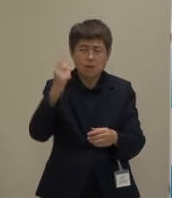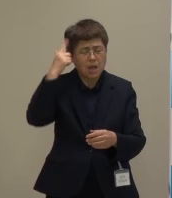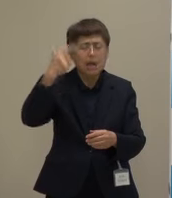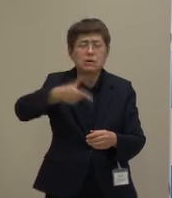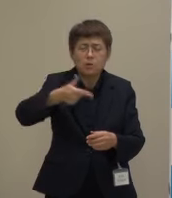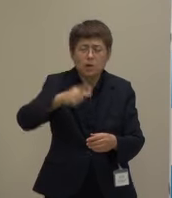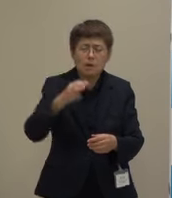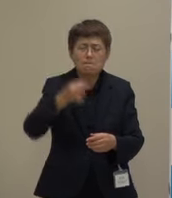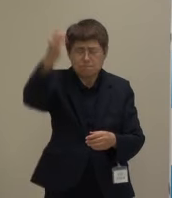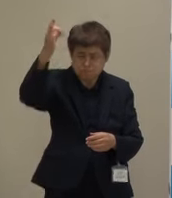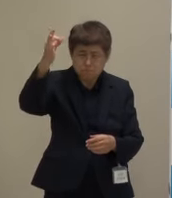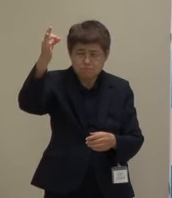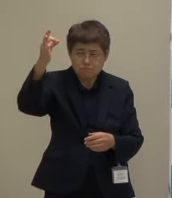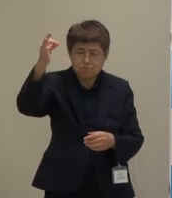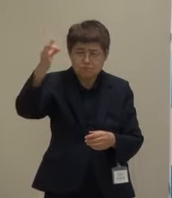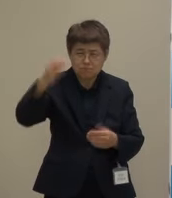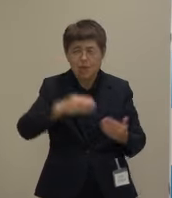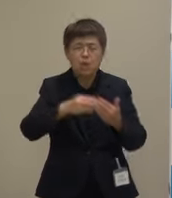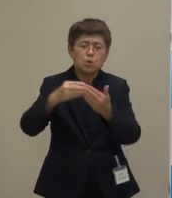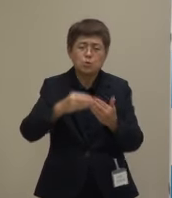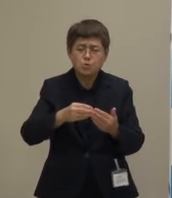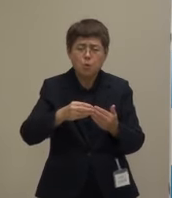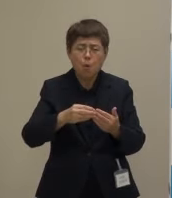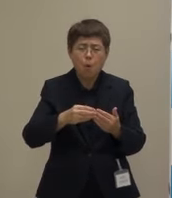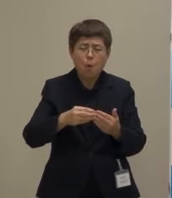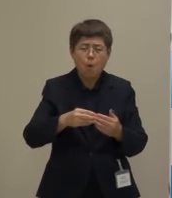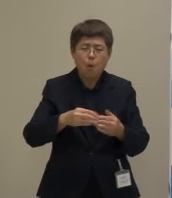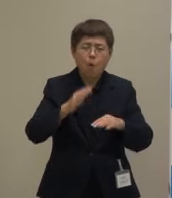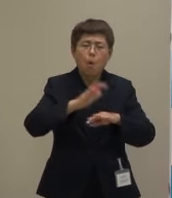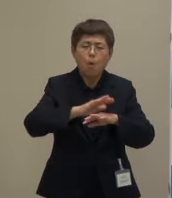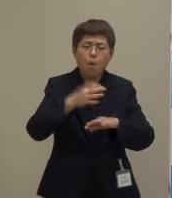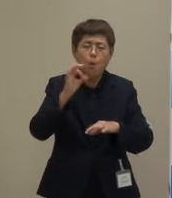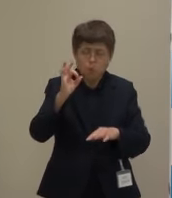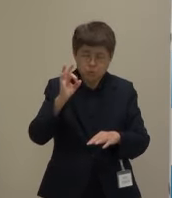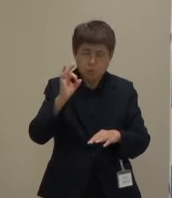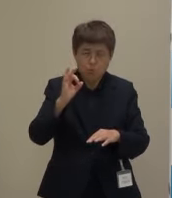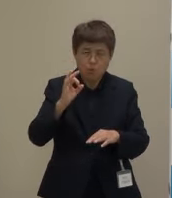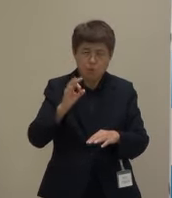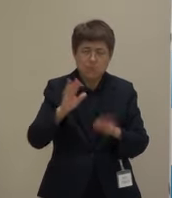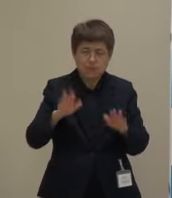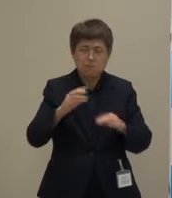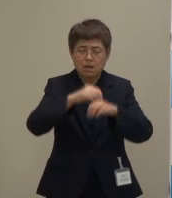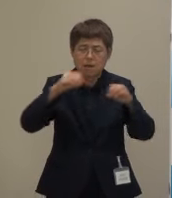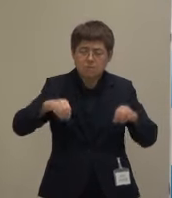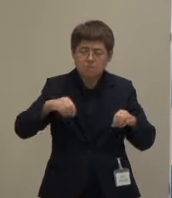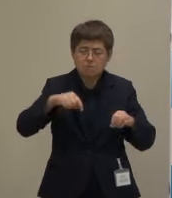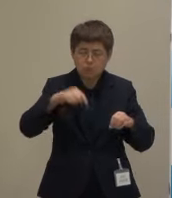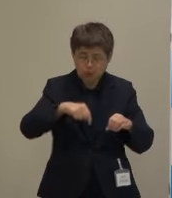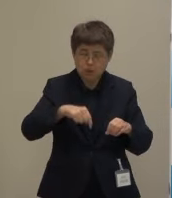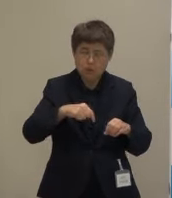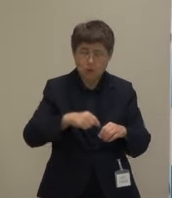高騰による輸送コストの急激な上昇など、現協定